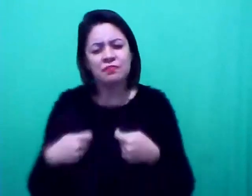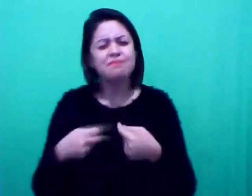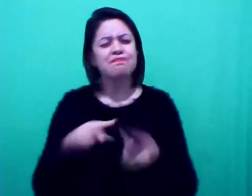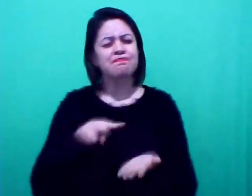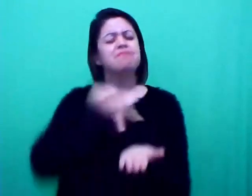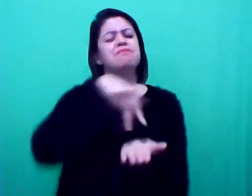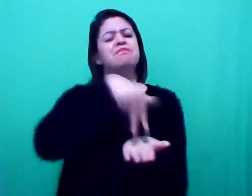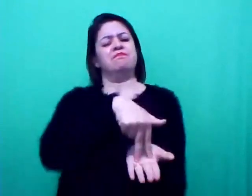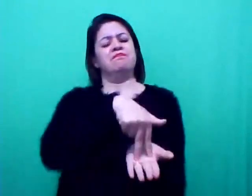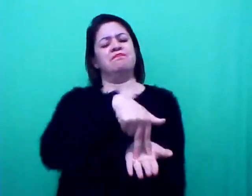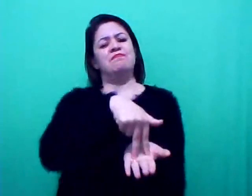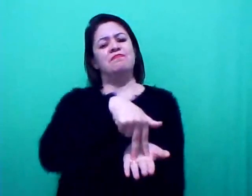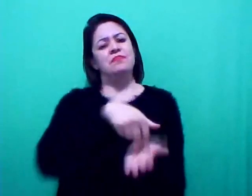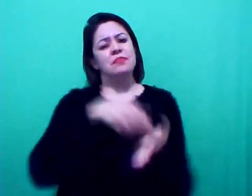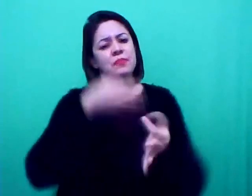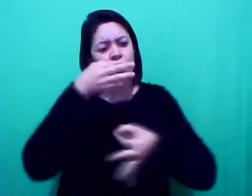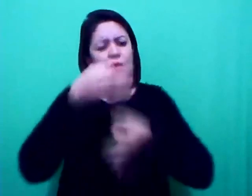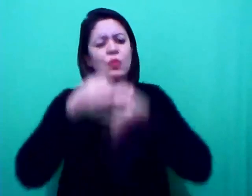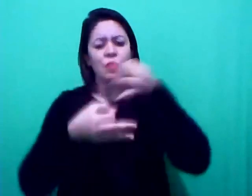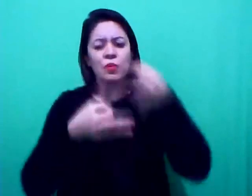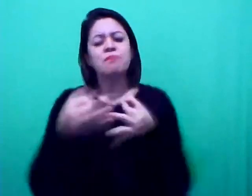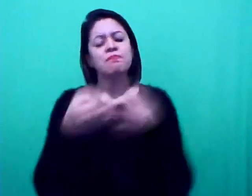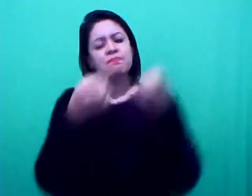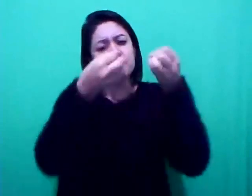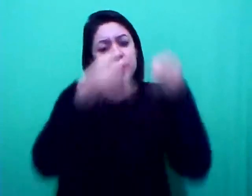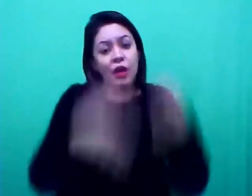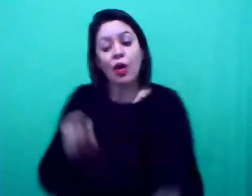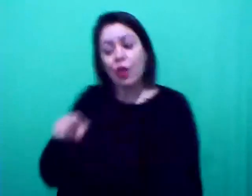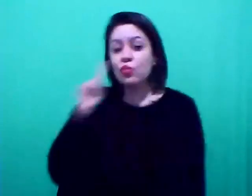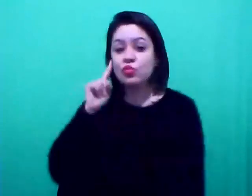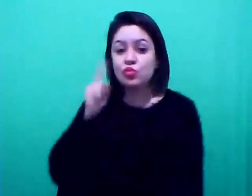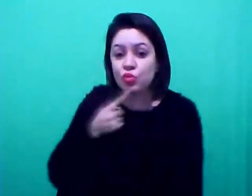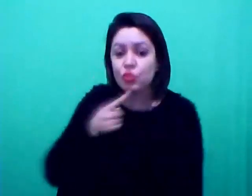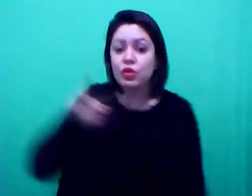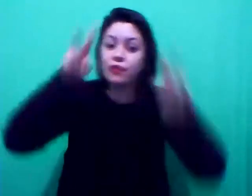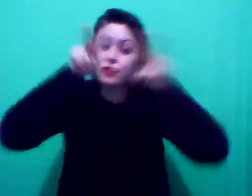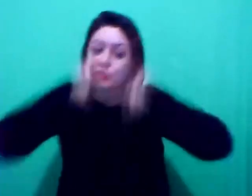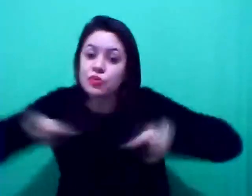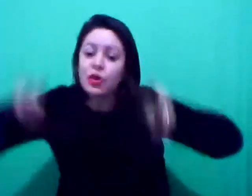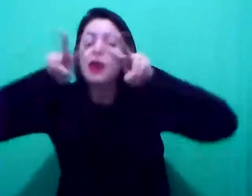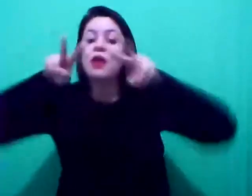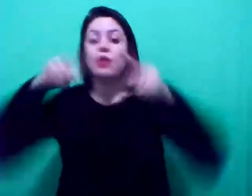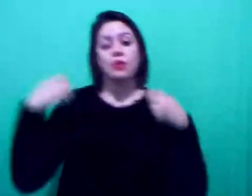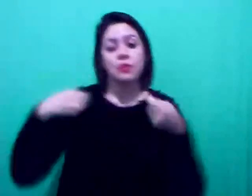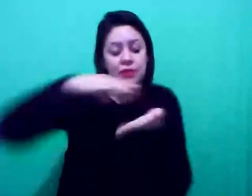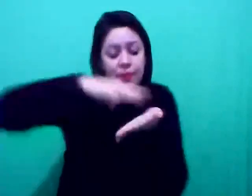não percebendo, né, qual é o seu real posicionamento. Então você precisa também entender que o